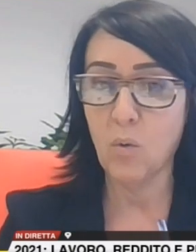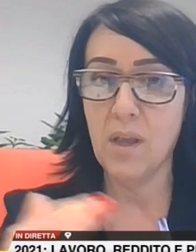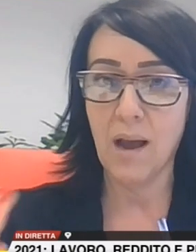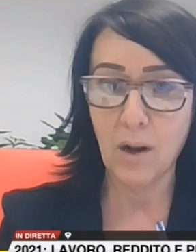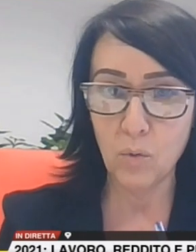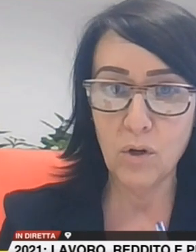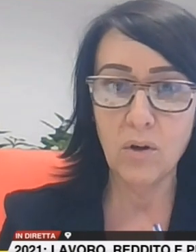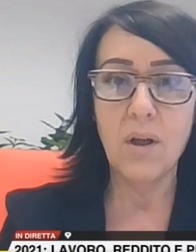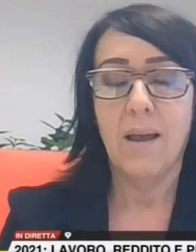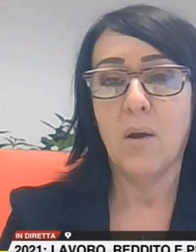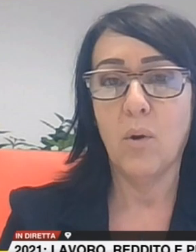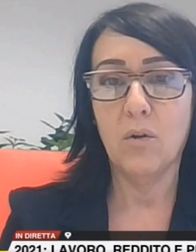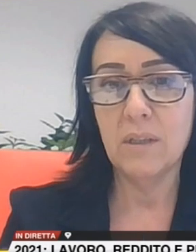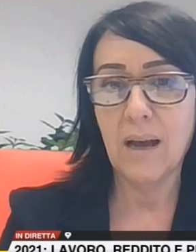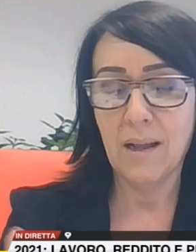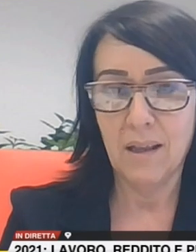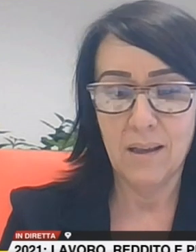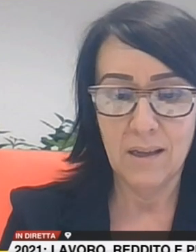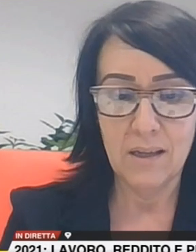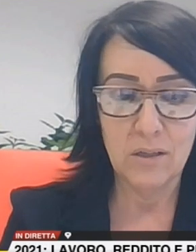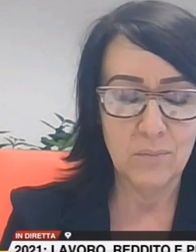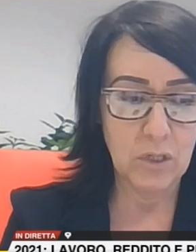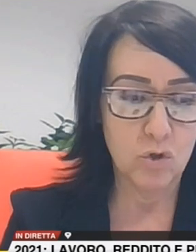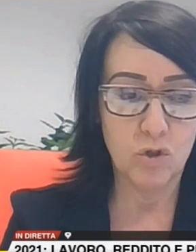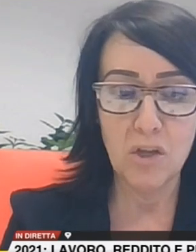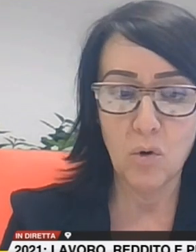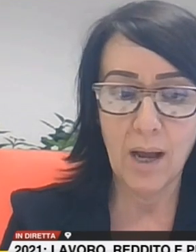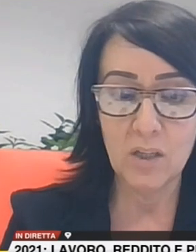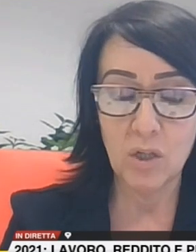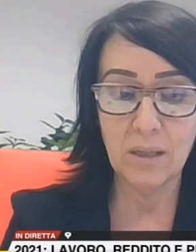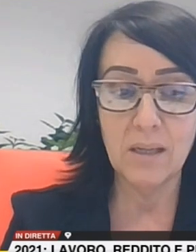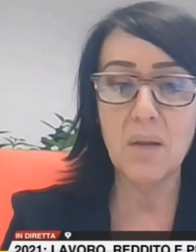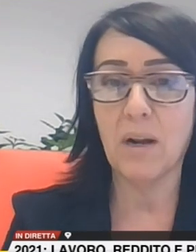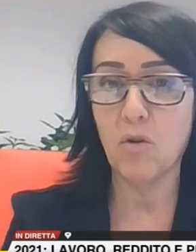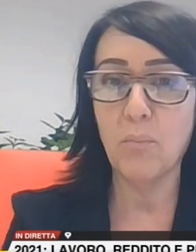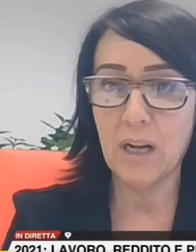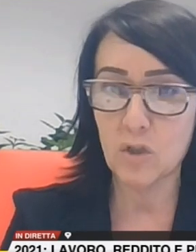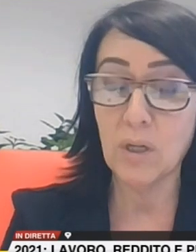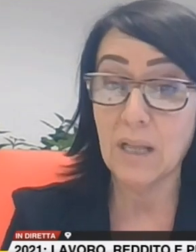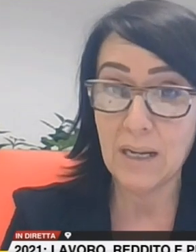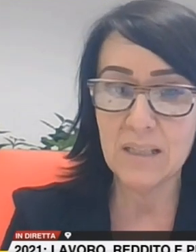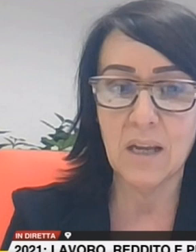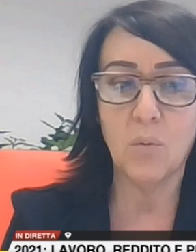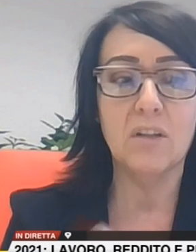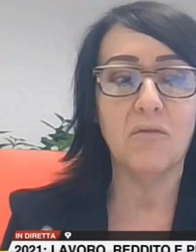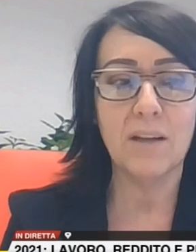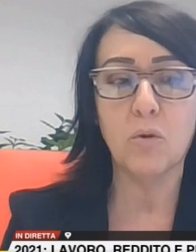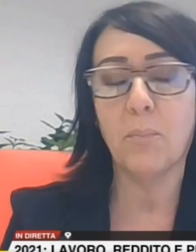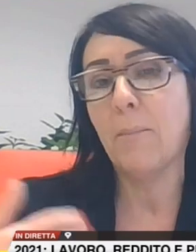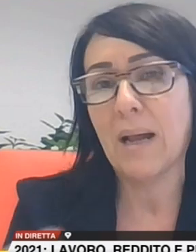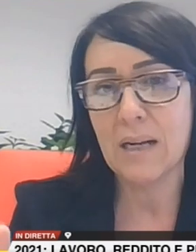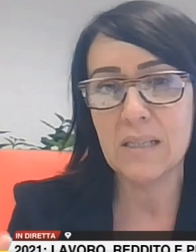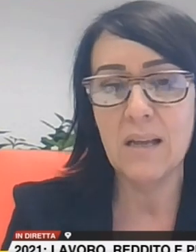da qui a luglio è quello di dare sostegno ai cittadini per la compilazione dell'ISE e quindi di